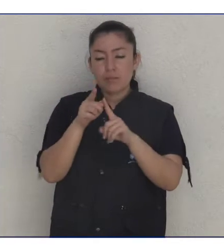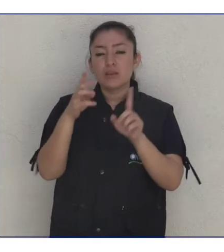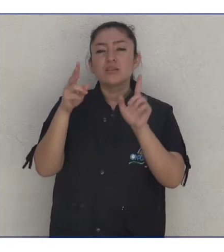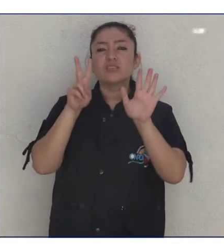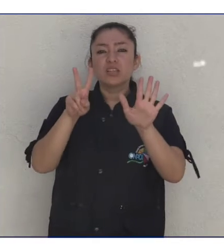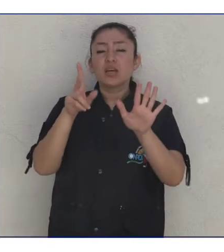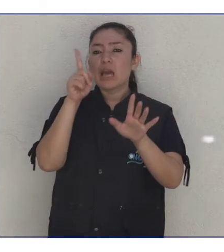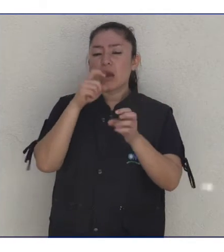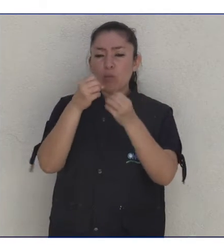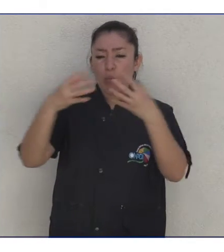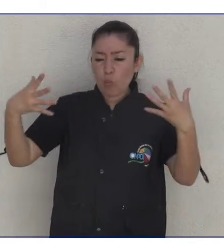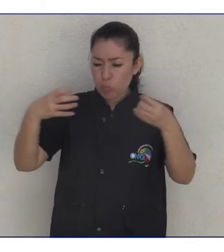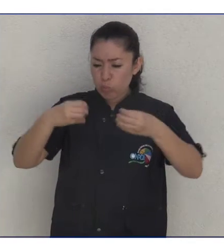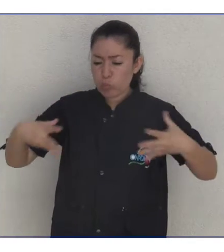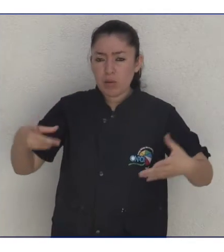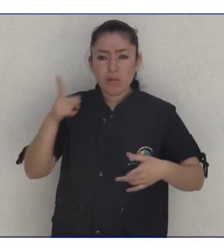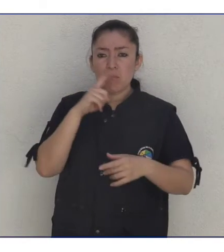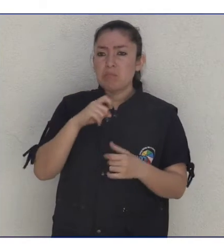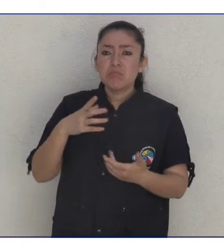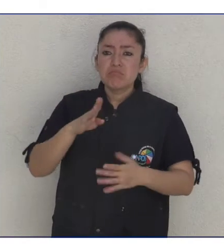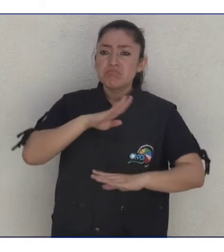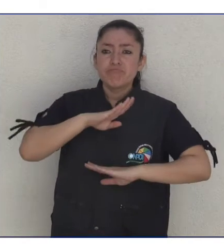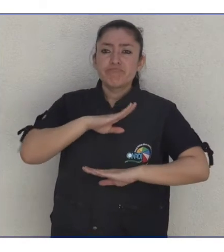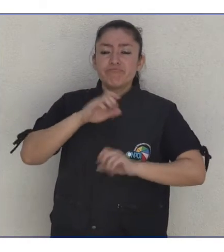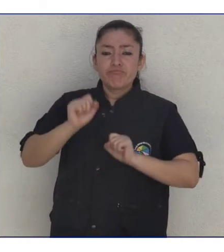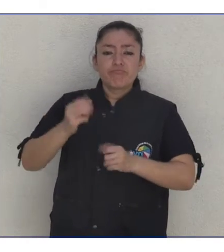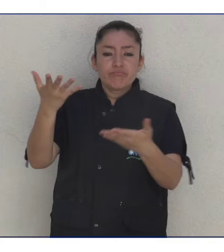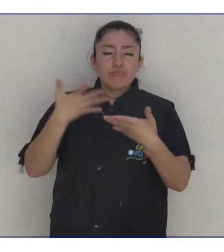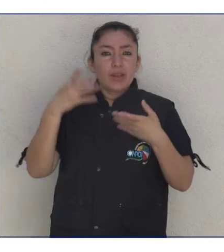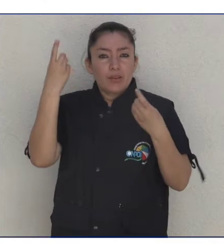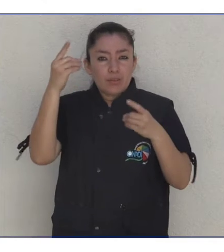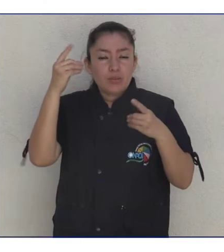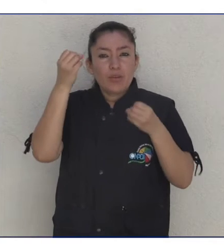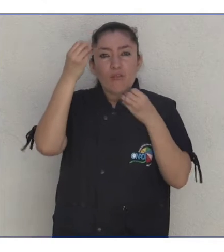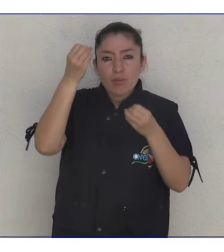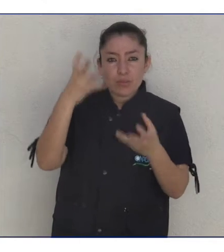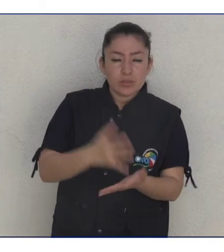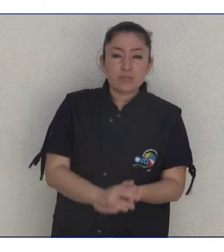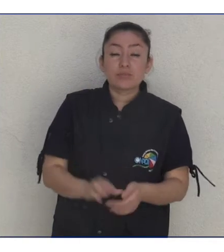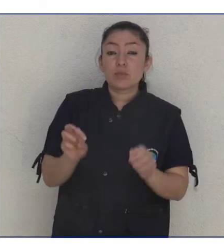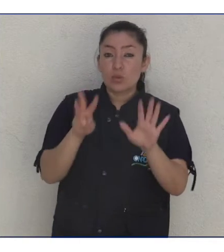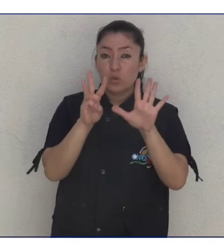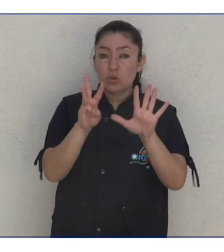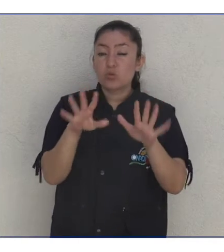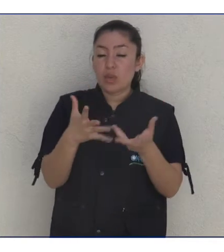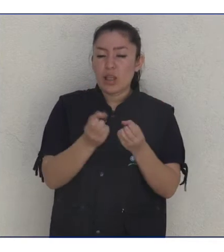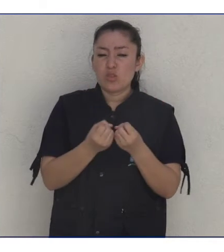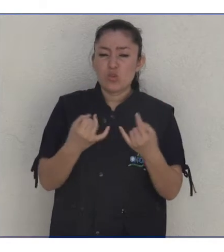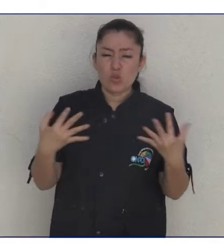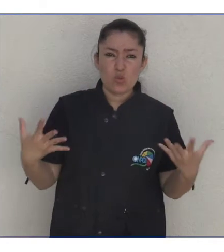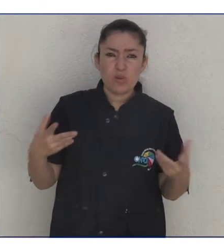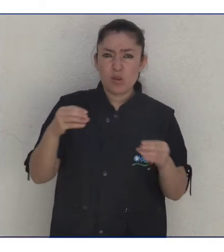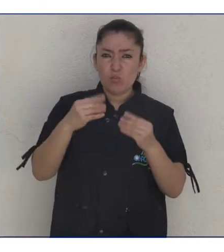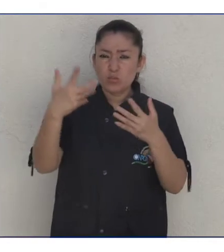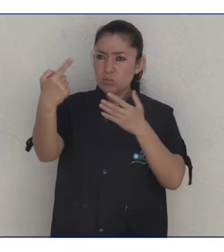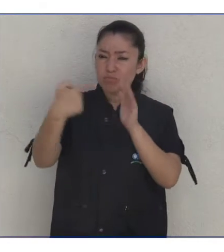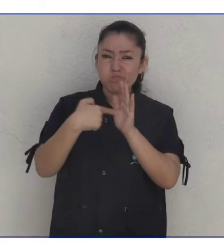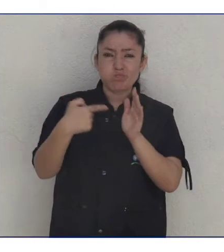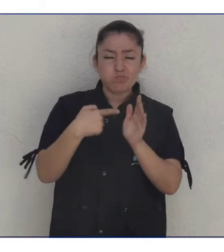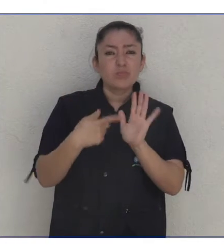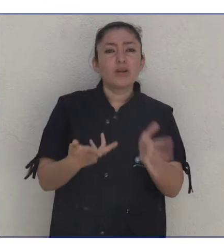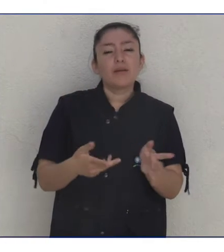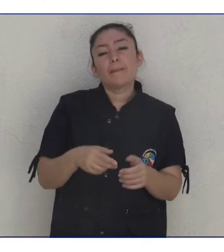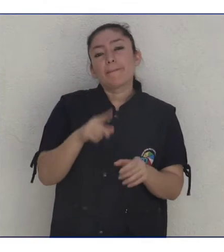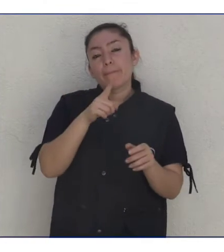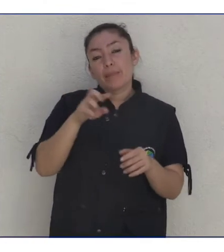de solicitudes no satisfechas por información reservada o confidencial. Y 8. El número de impugnaciones.